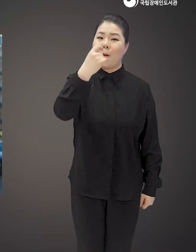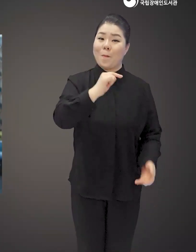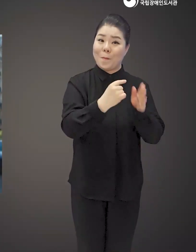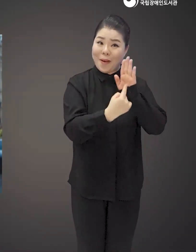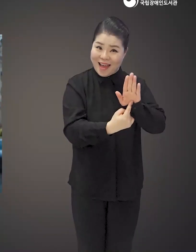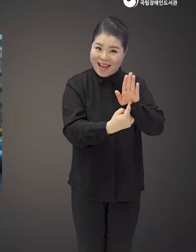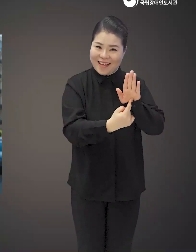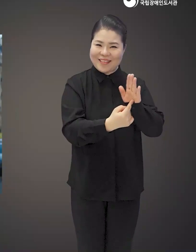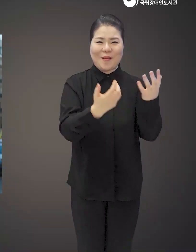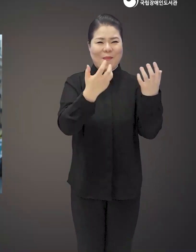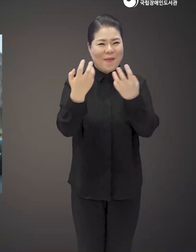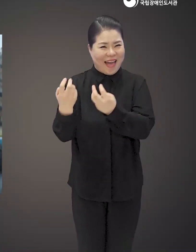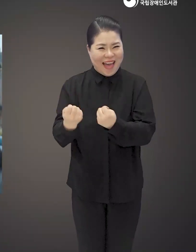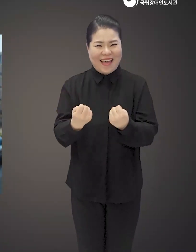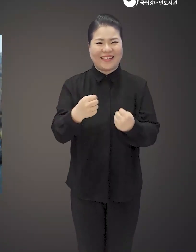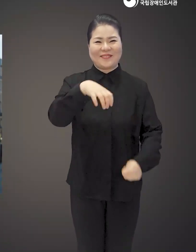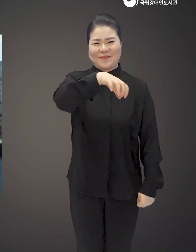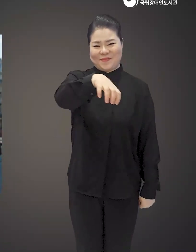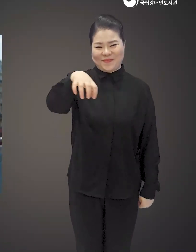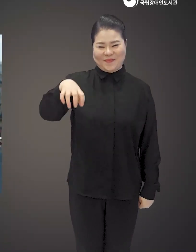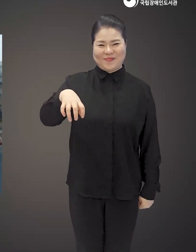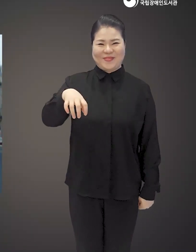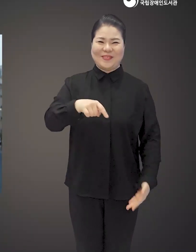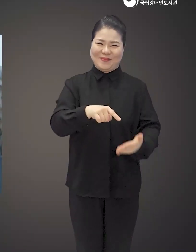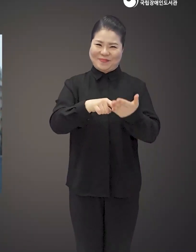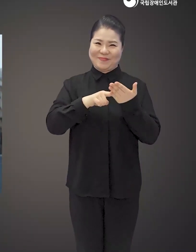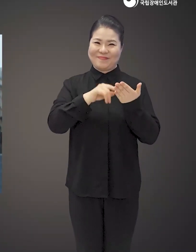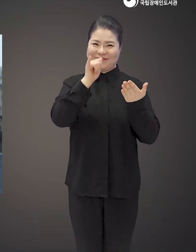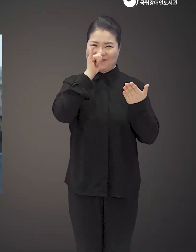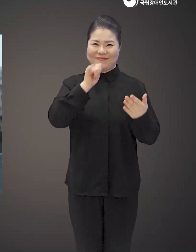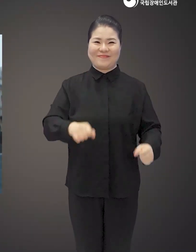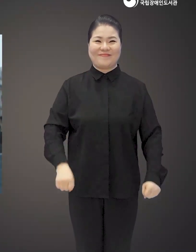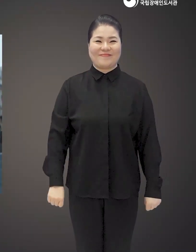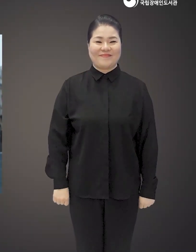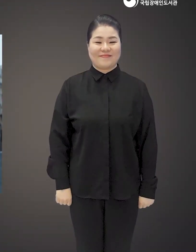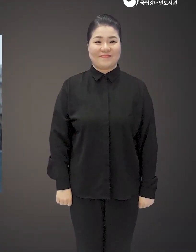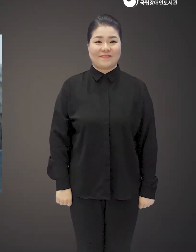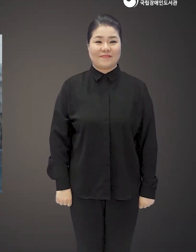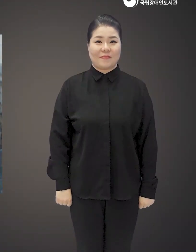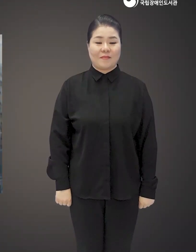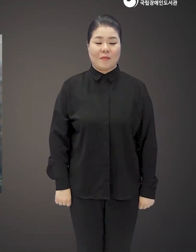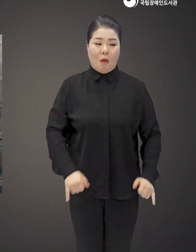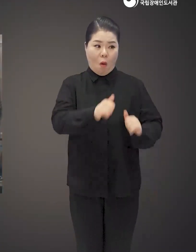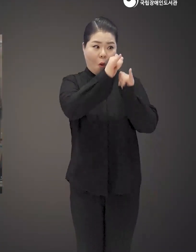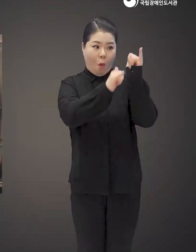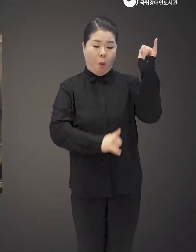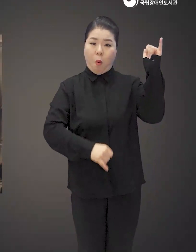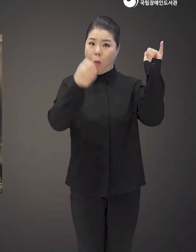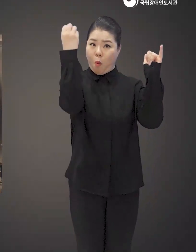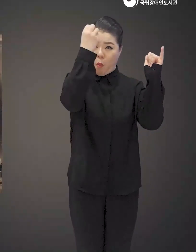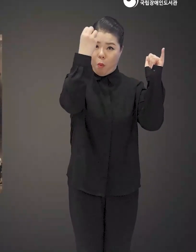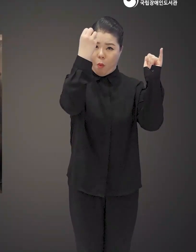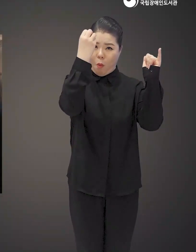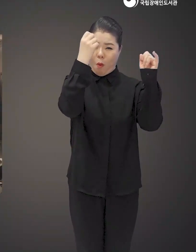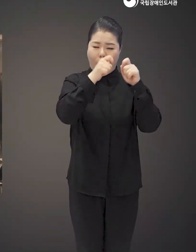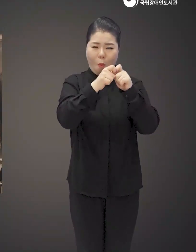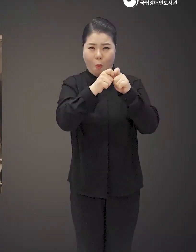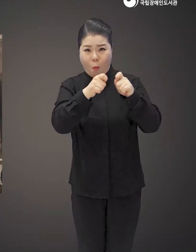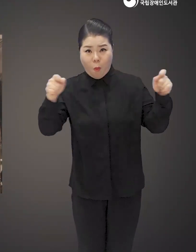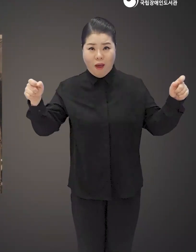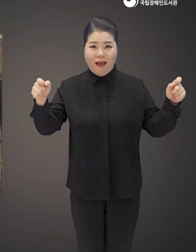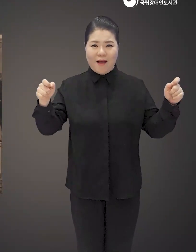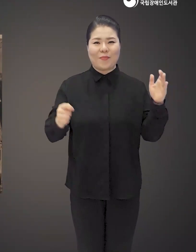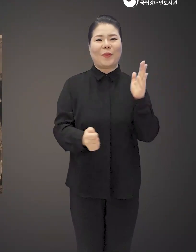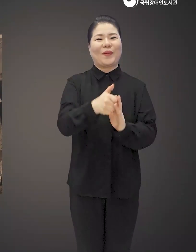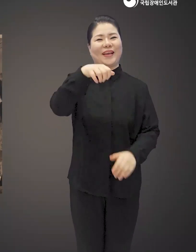조금 더 멋지게 만들어주고 있는 그 수많은 장소들이 나타나 있습니다. 어마어마하게 긴 역사,